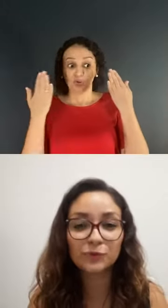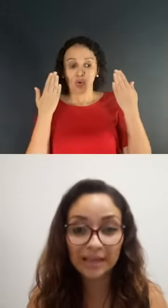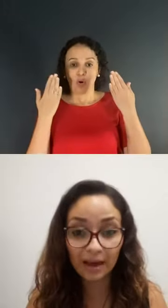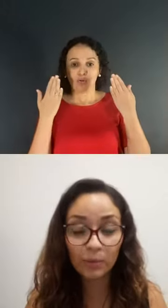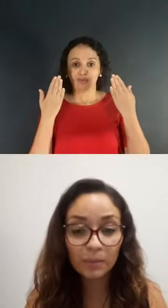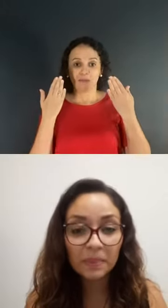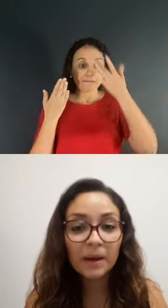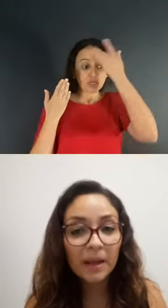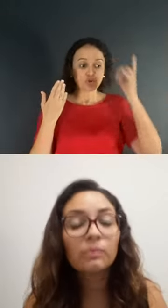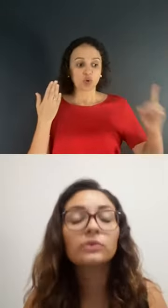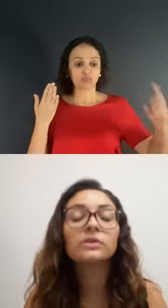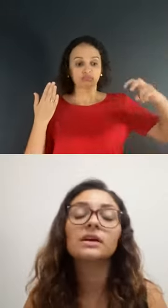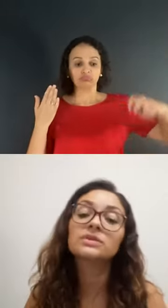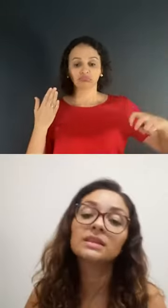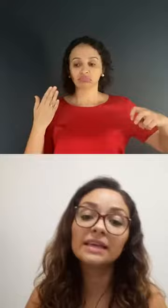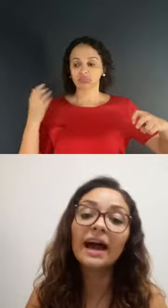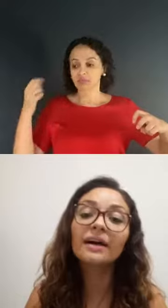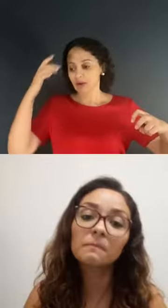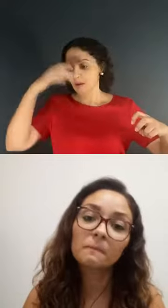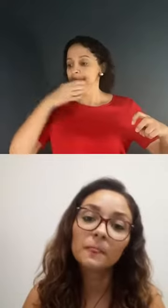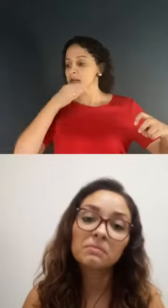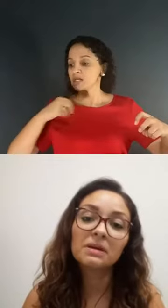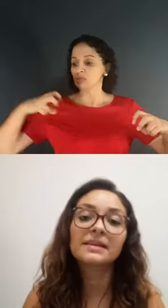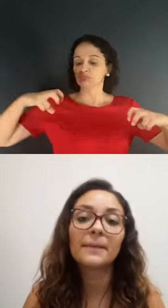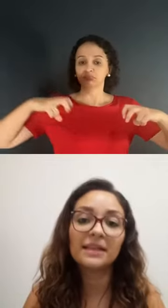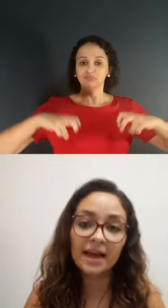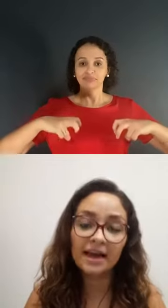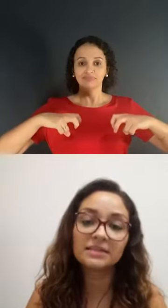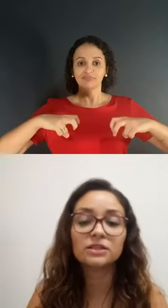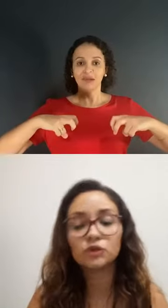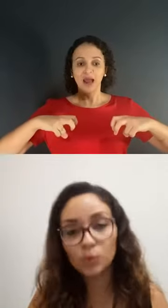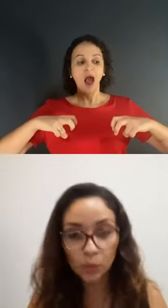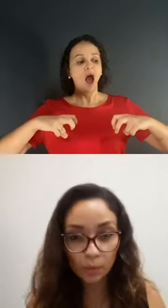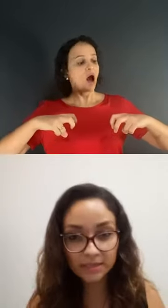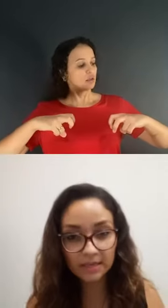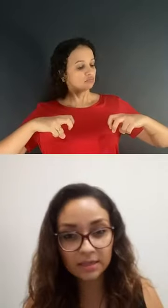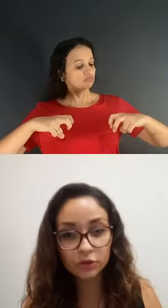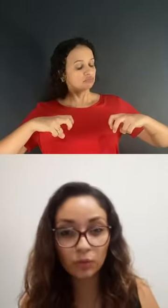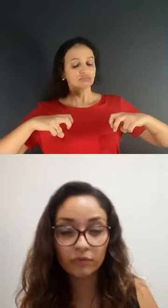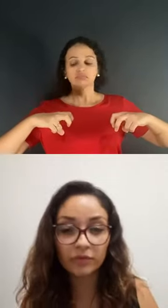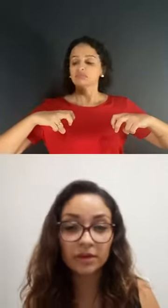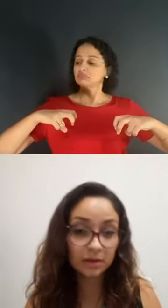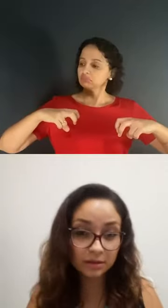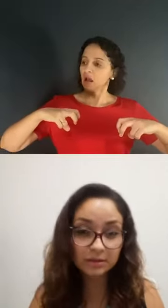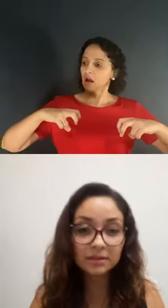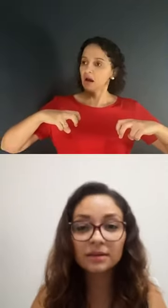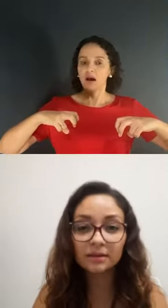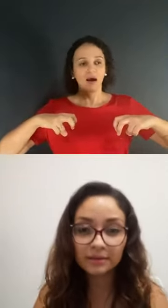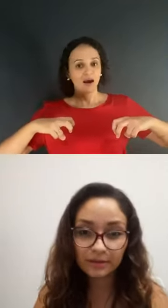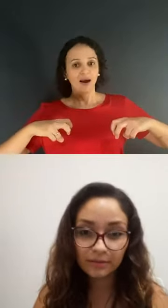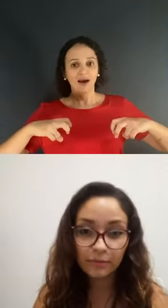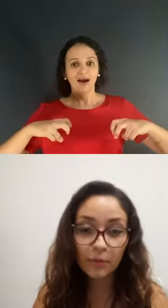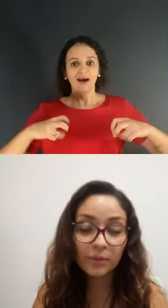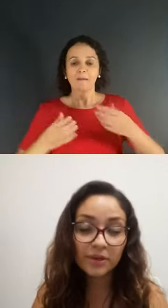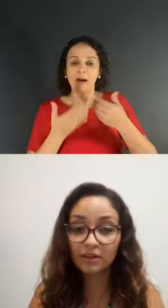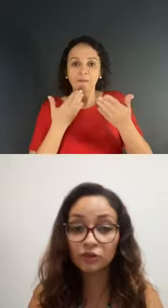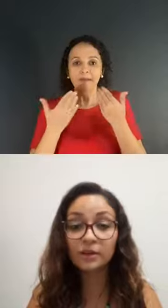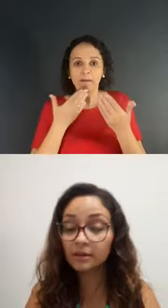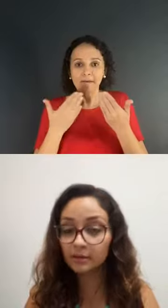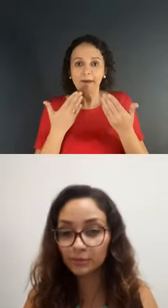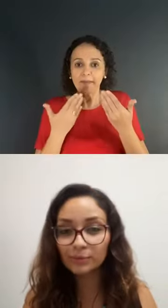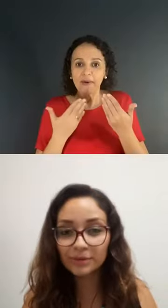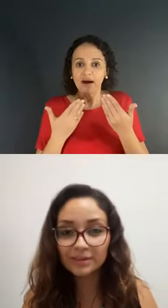um profissional, para poder auxiliar, para trabalhar esses ciúmes, essa desconfiança, ver o que